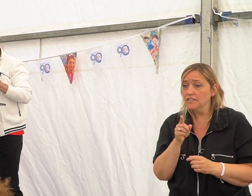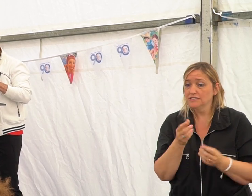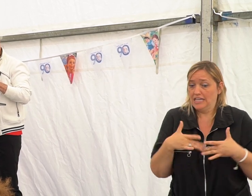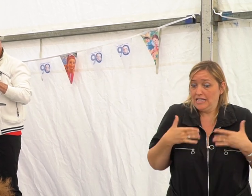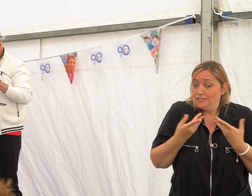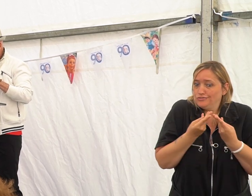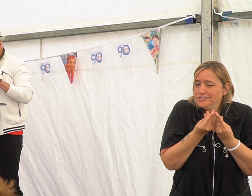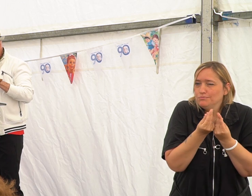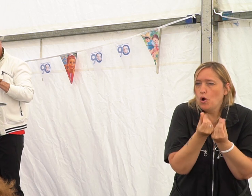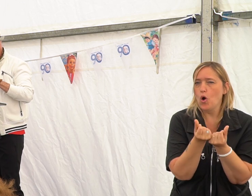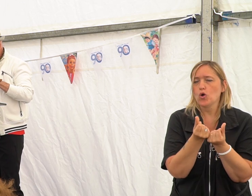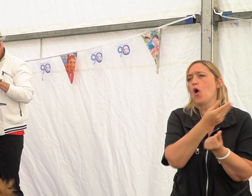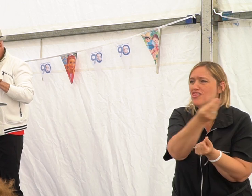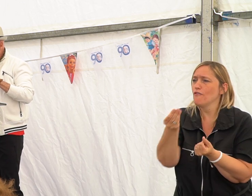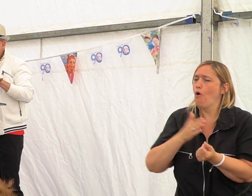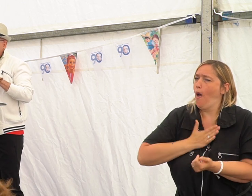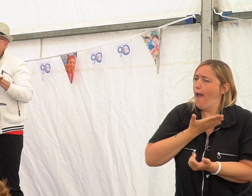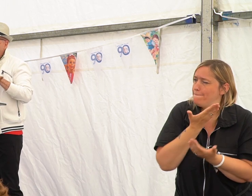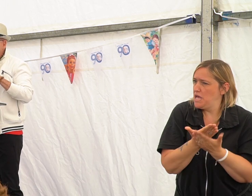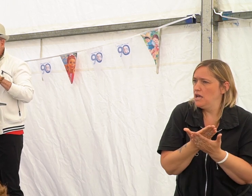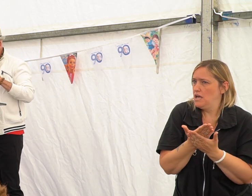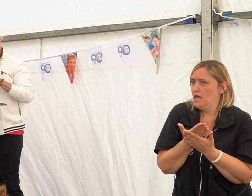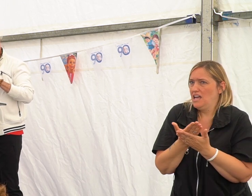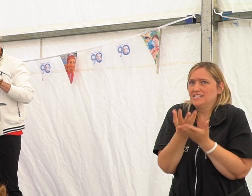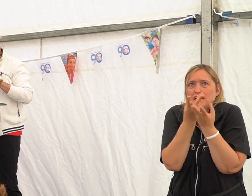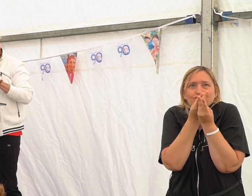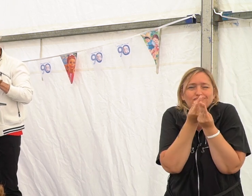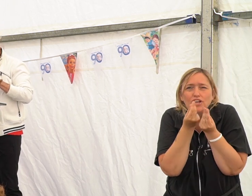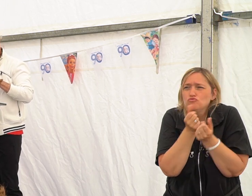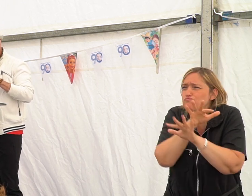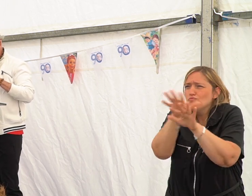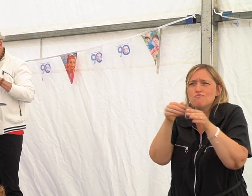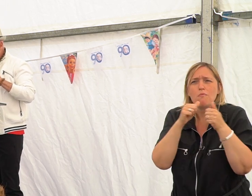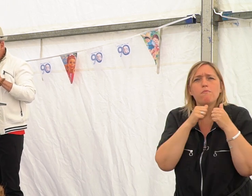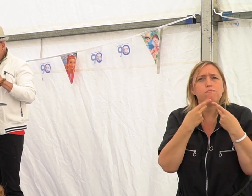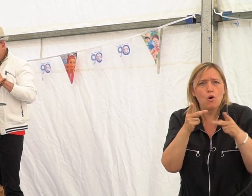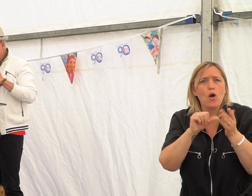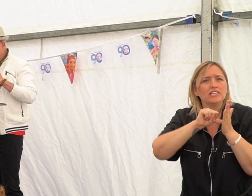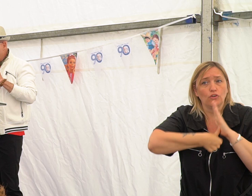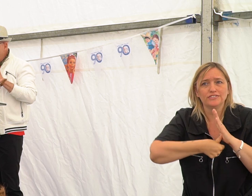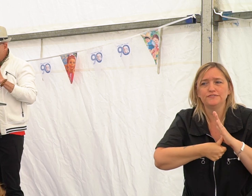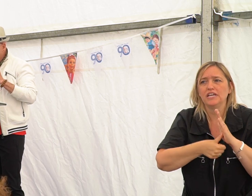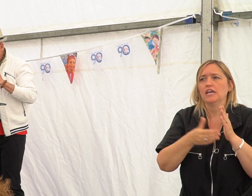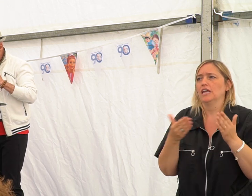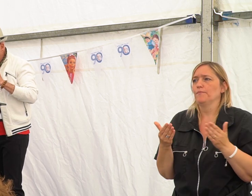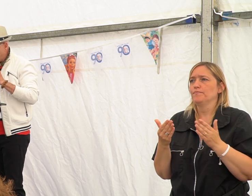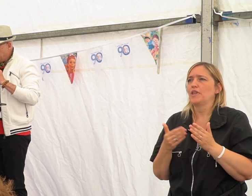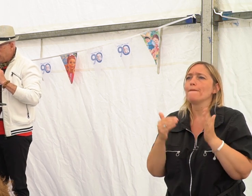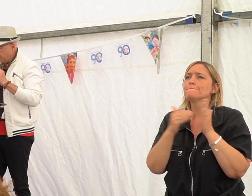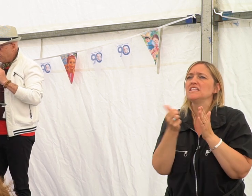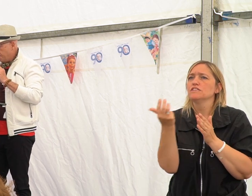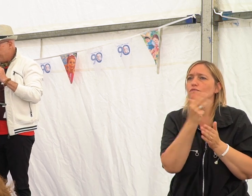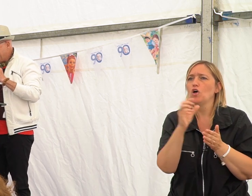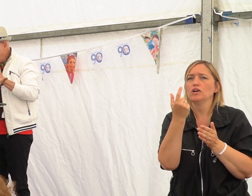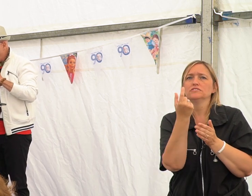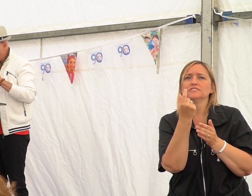d'enfant, lorsqu'on peut tout identifier. Dans sa première œuvre, en